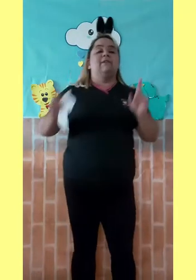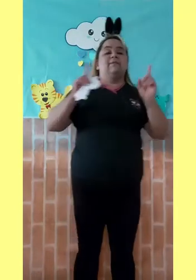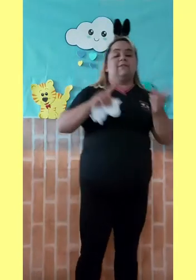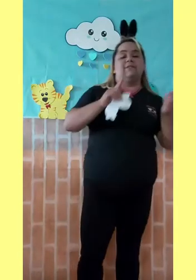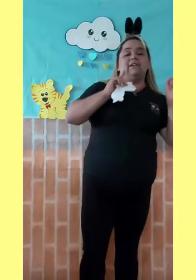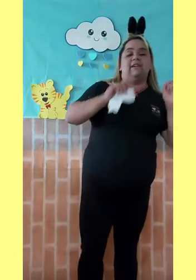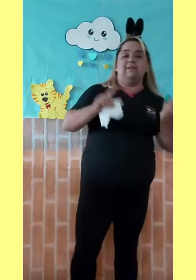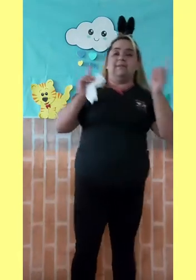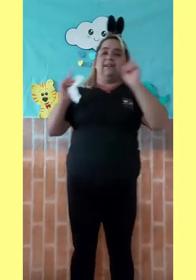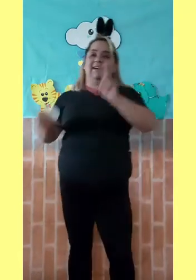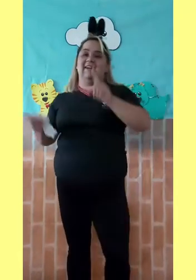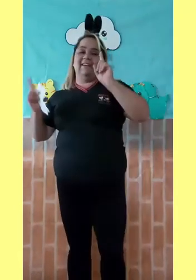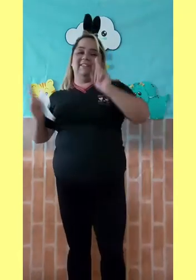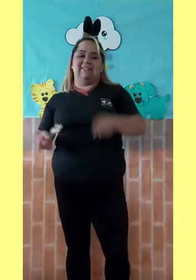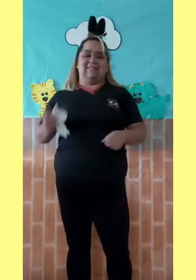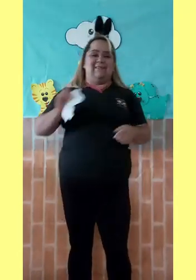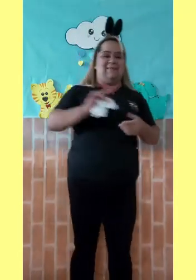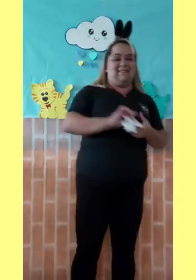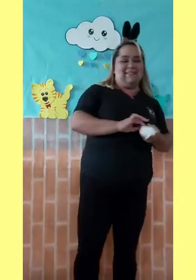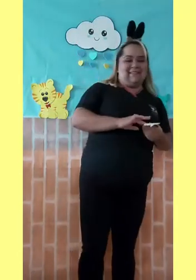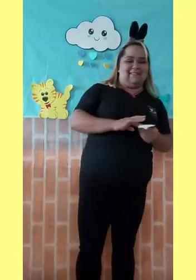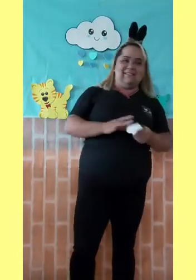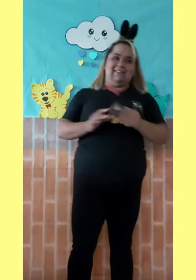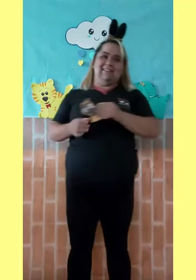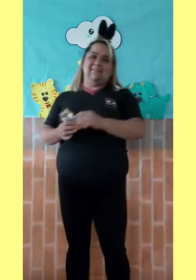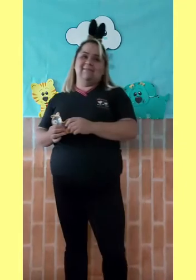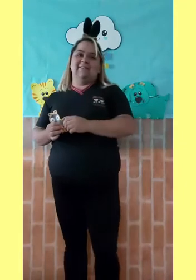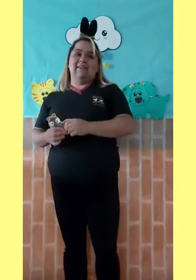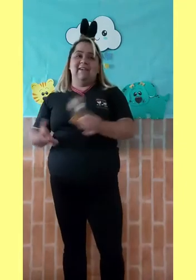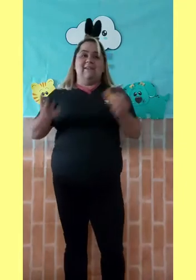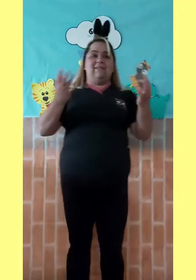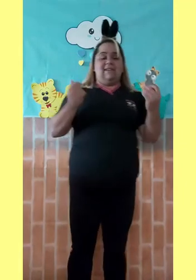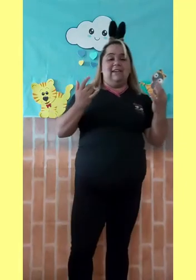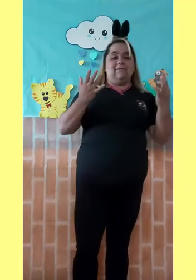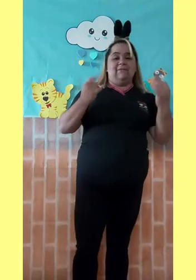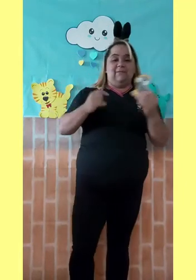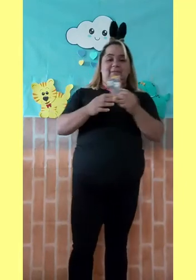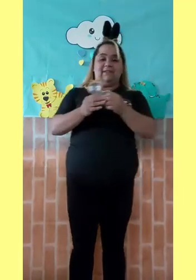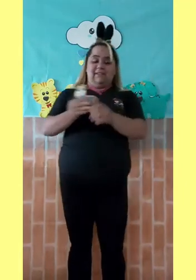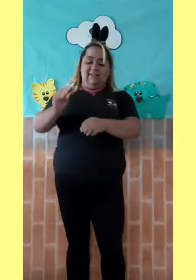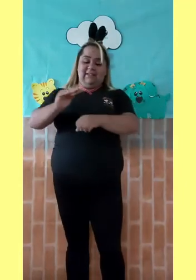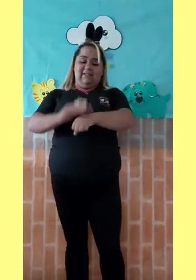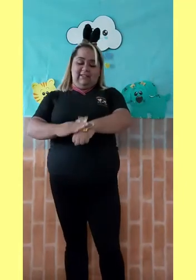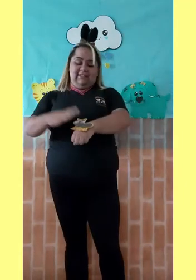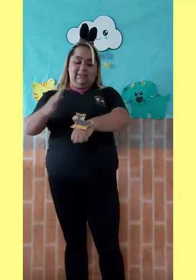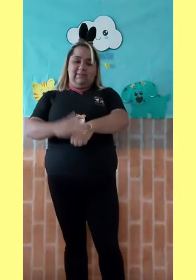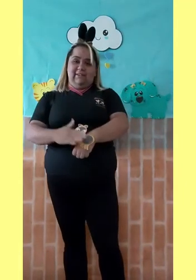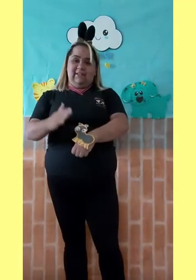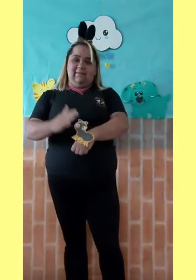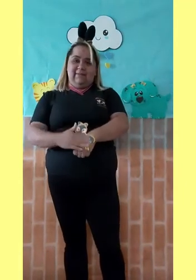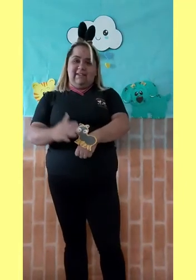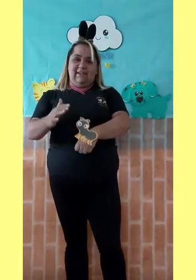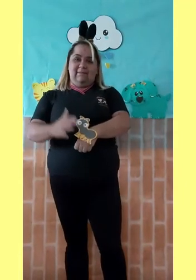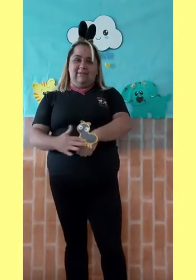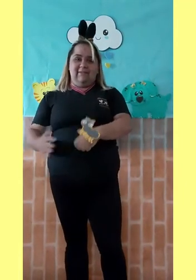Fui ao mercado comprar melão, e a formiguinha subiu na minha mão,